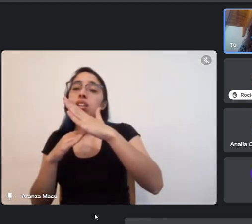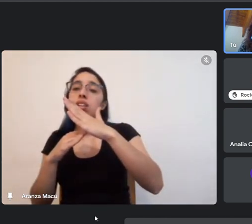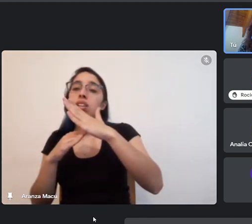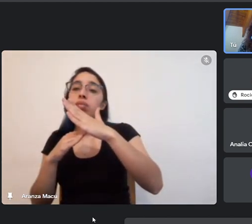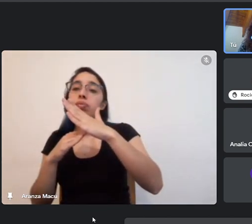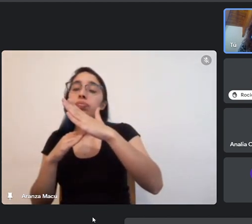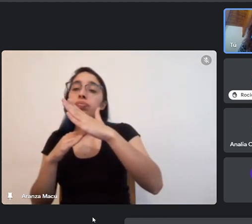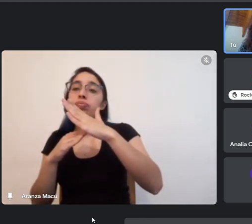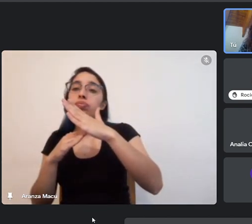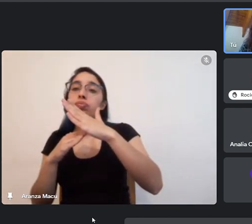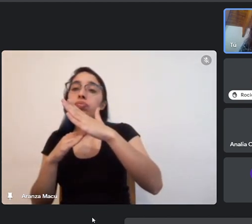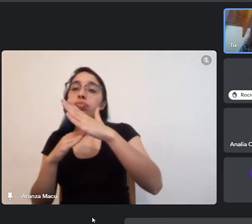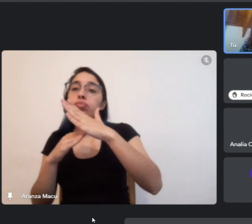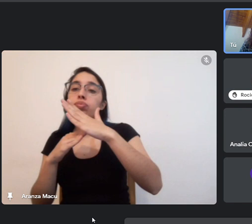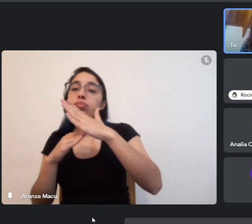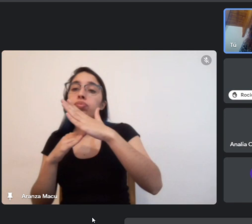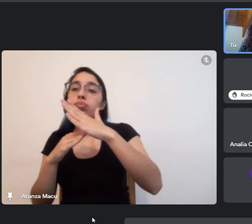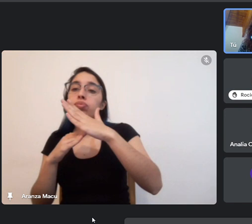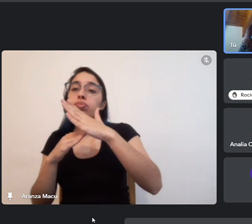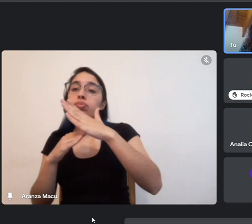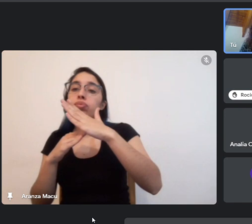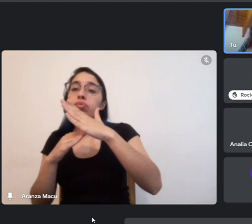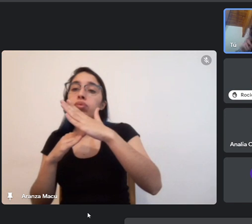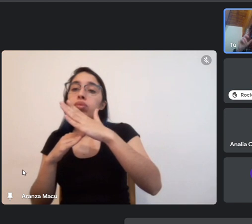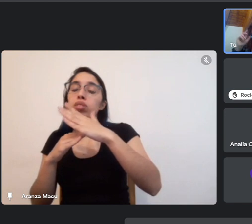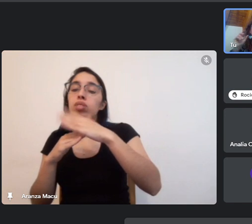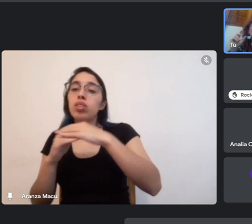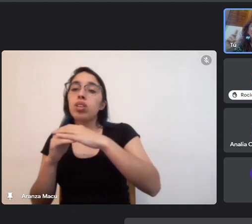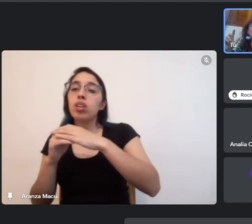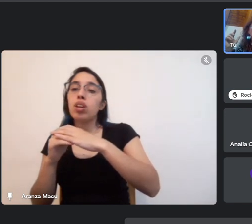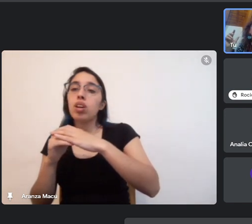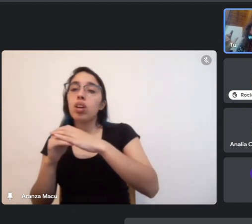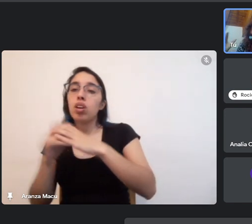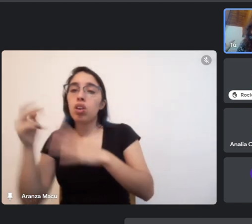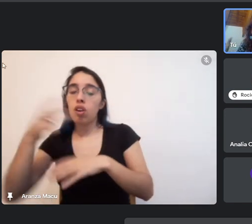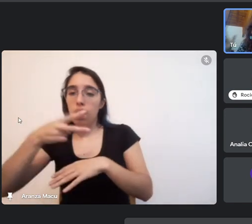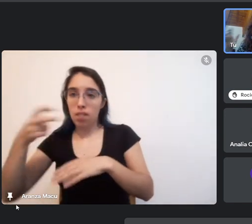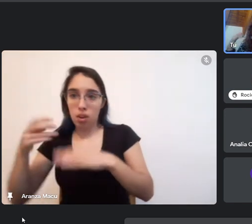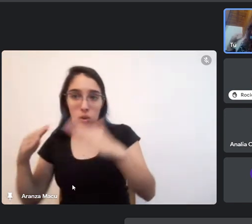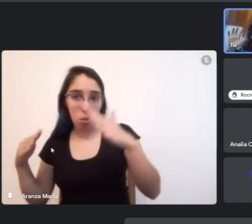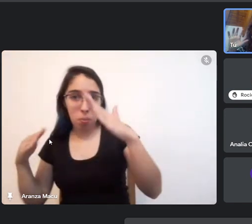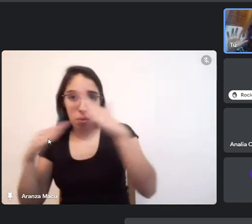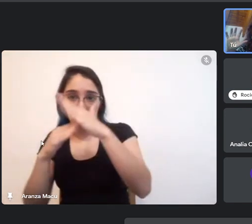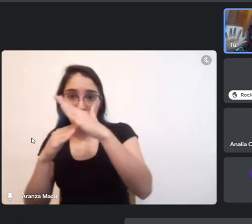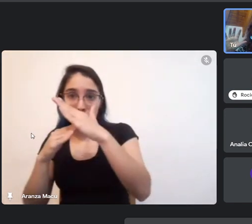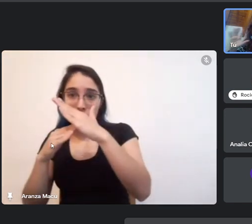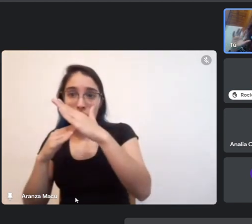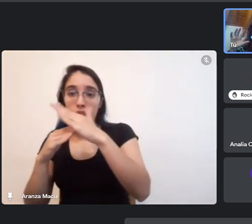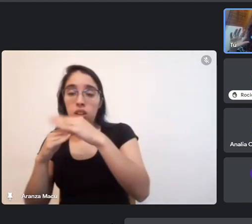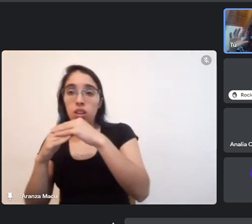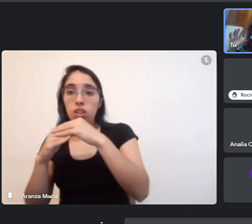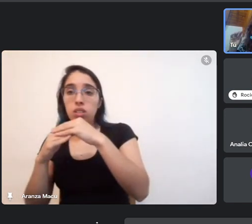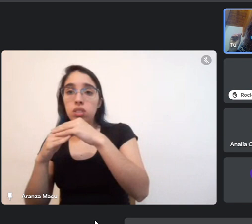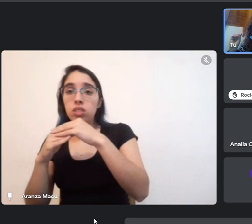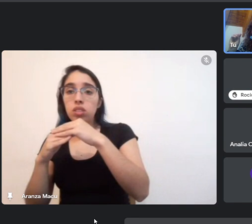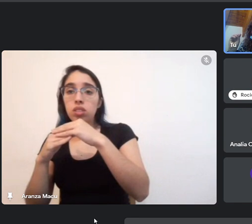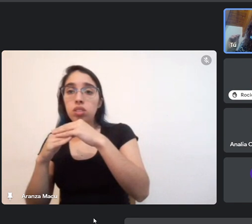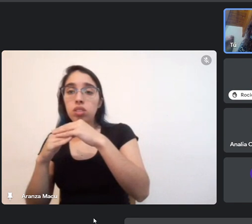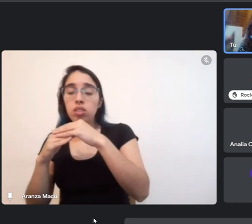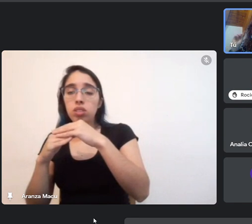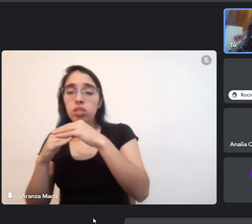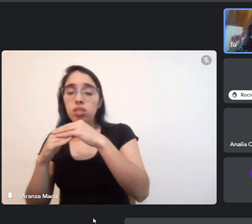ahora te respondo, Rocío, los que tanto los auxiliares como cualquier otro verbo puede ocupar el lugar de